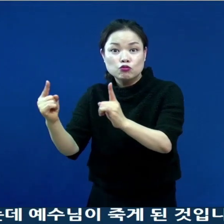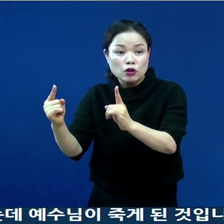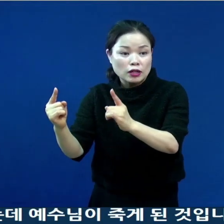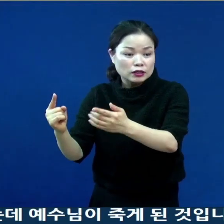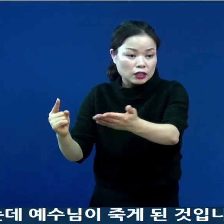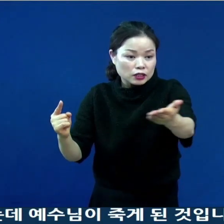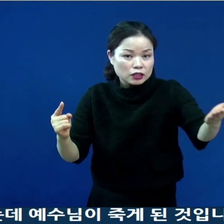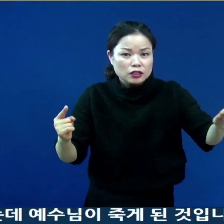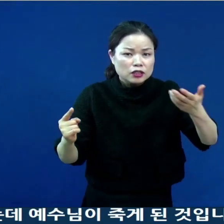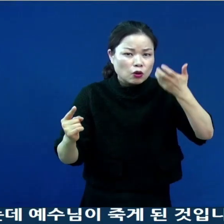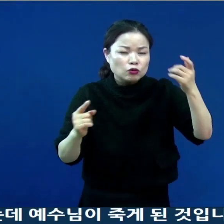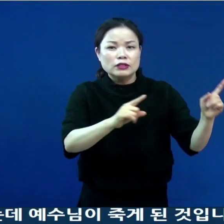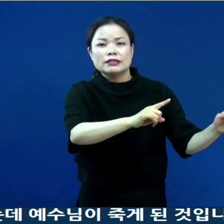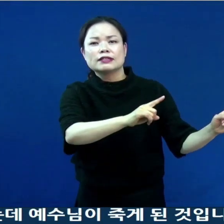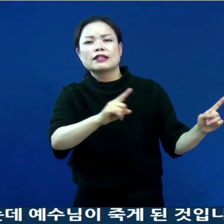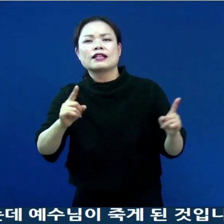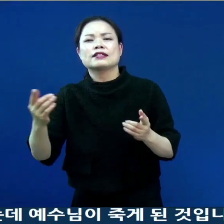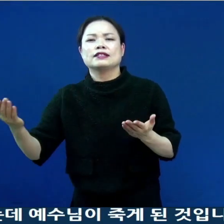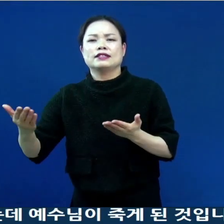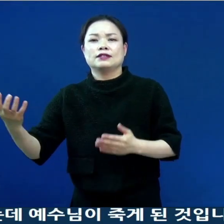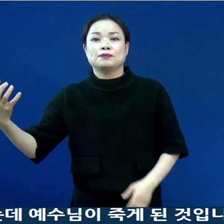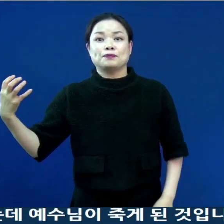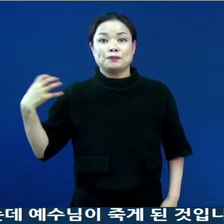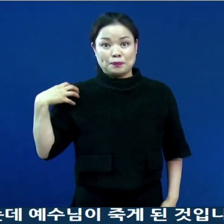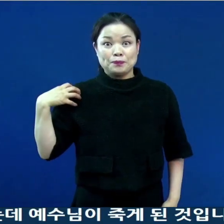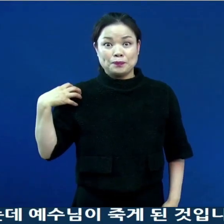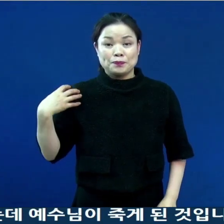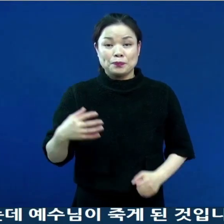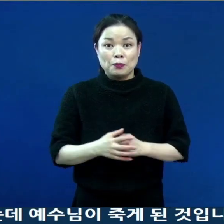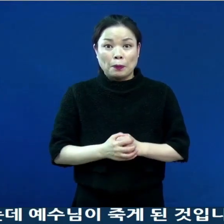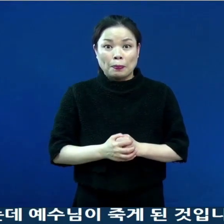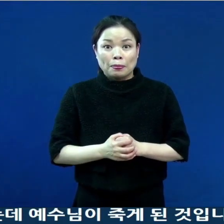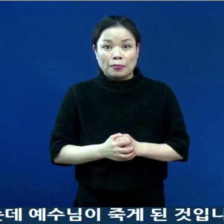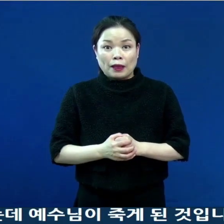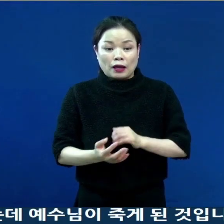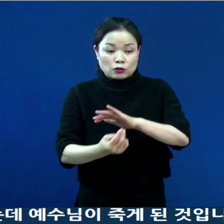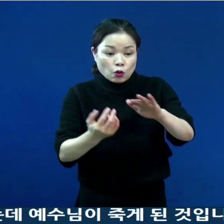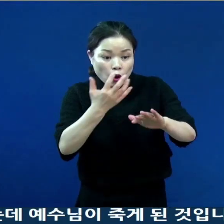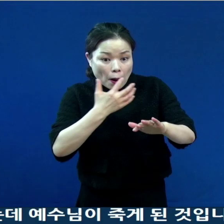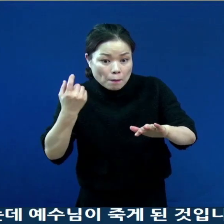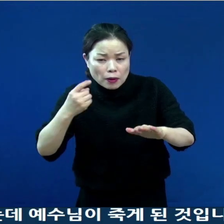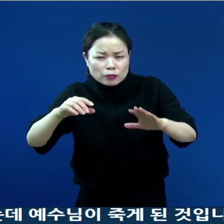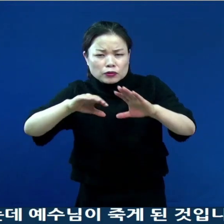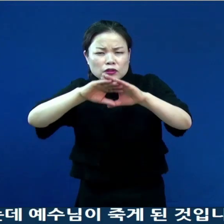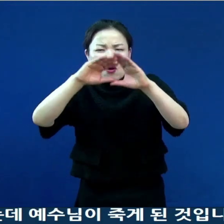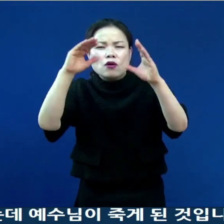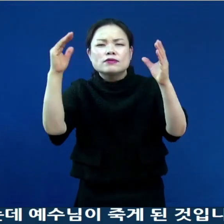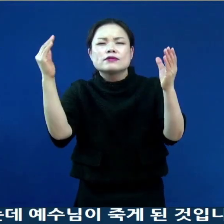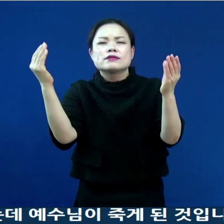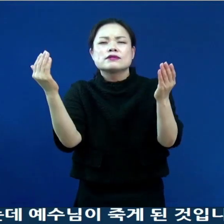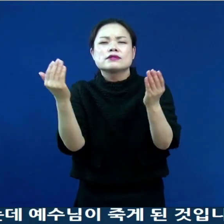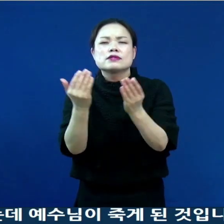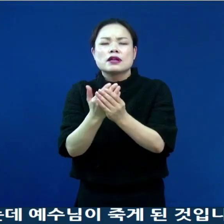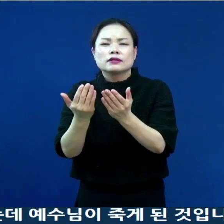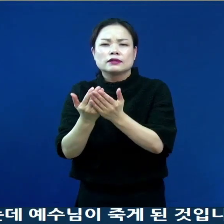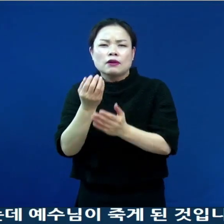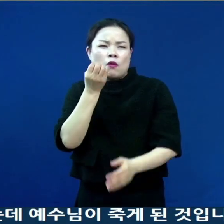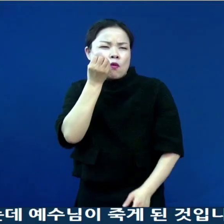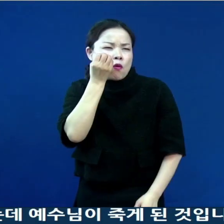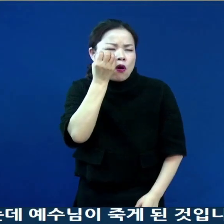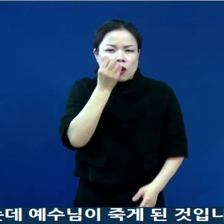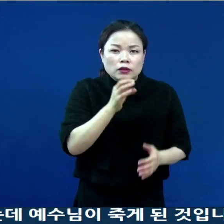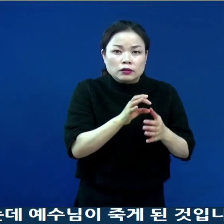살리는 일을 이루셨다. 그러니까 요한복음은 예수님이 하신 일 그 전체를 아이러니를